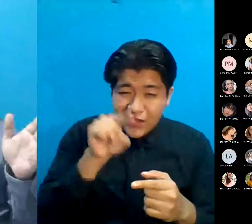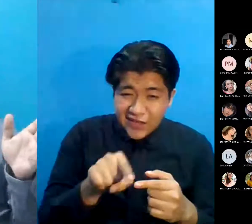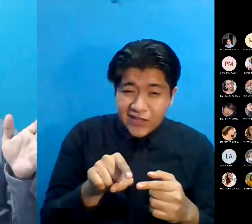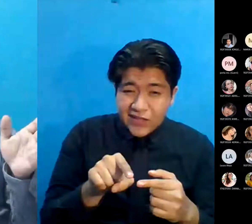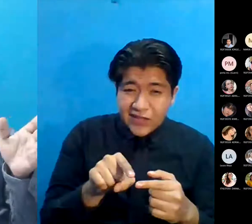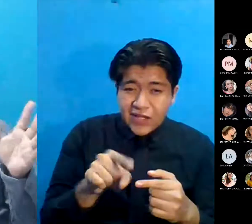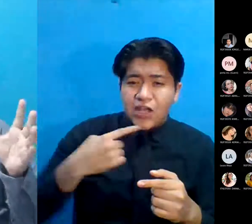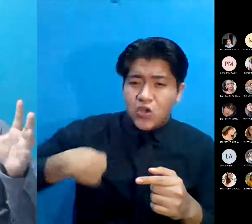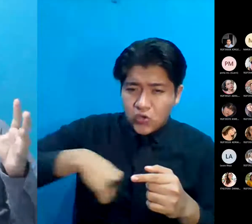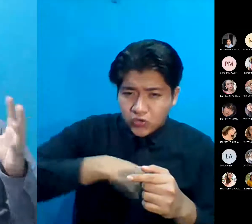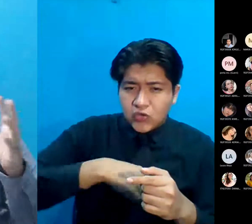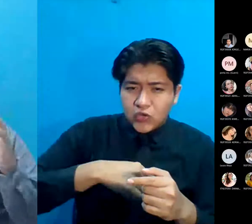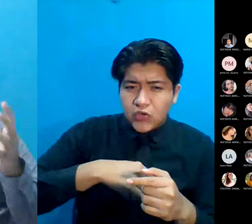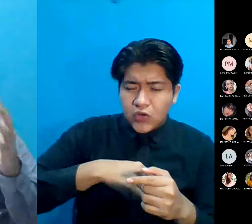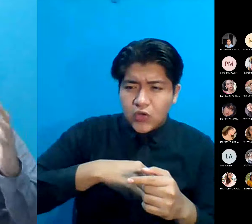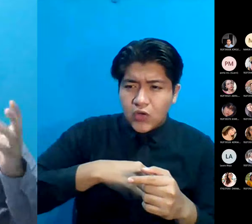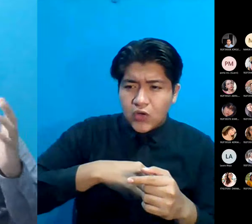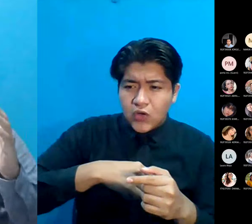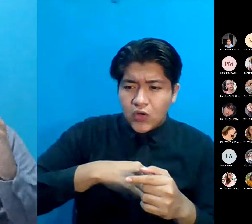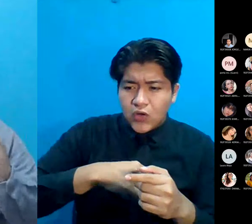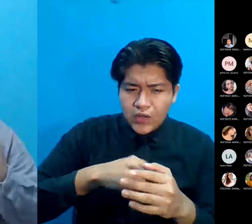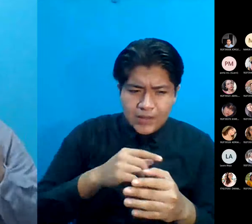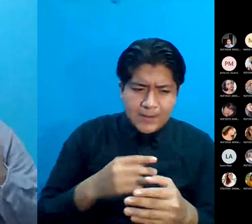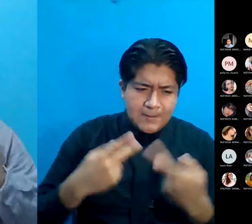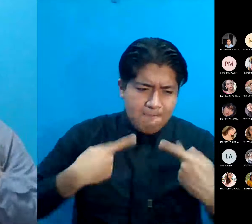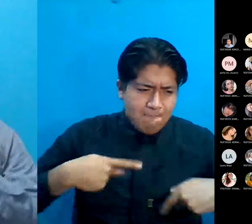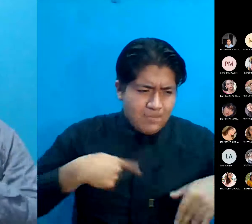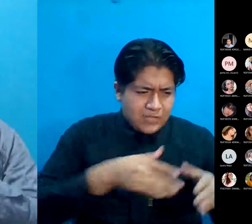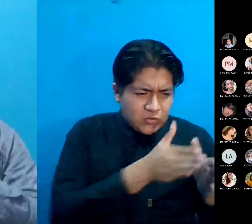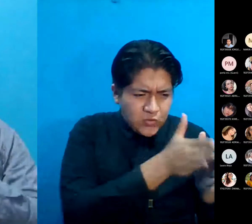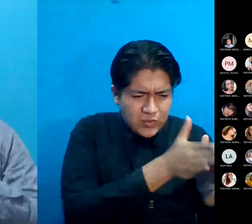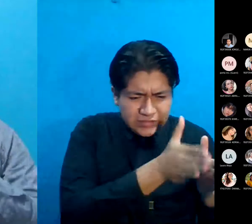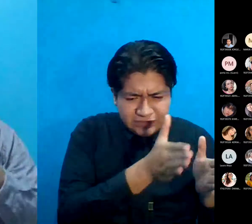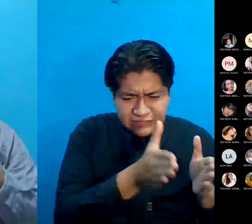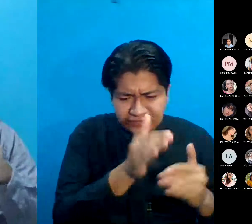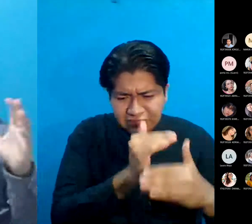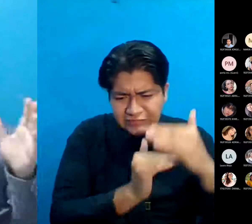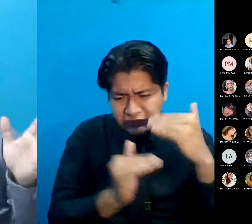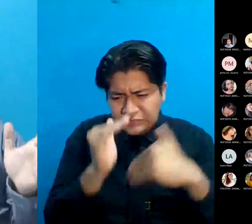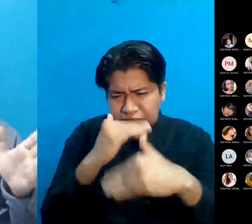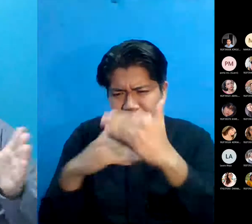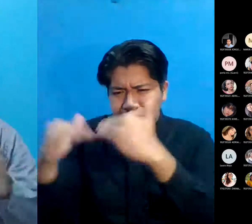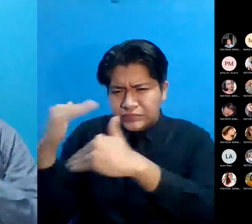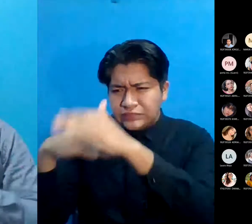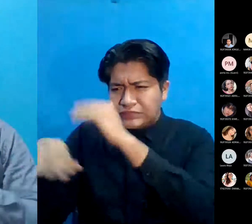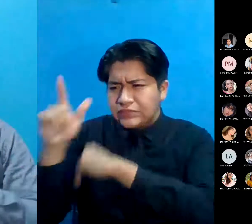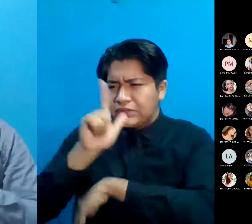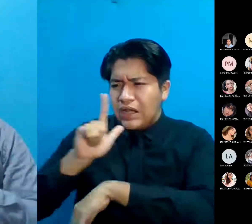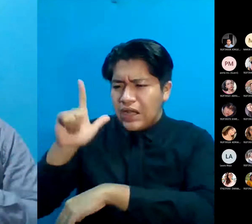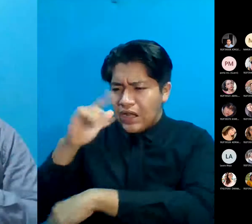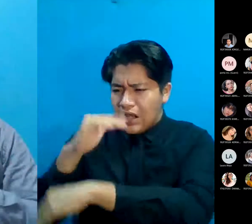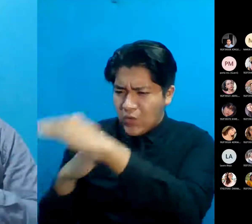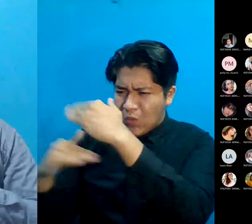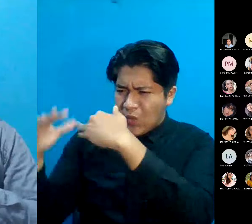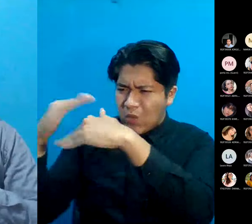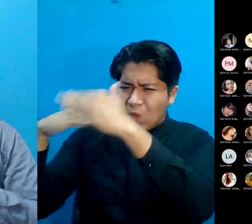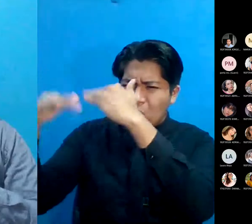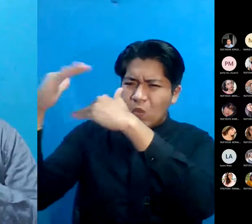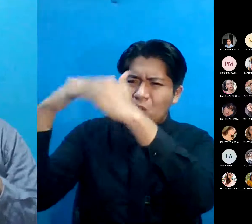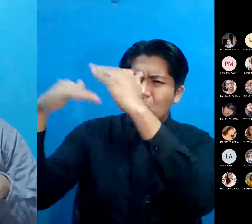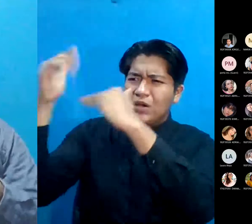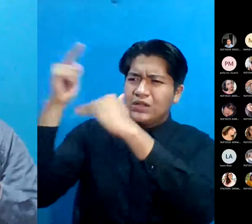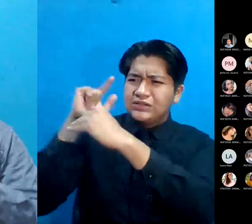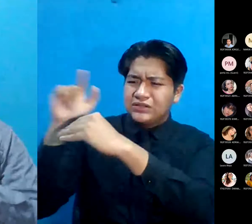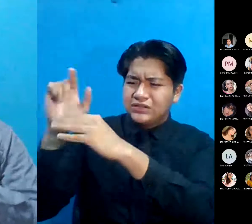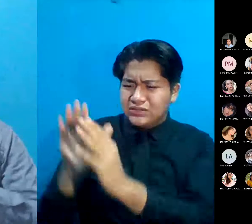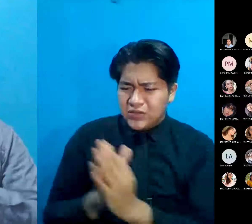hemos podido ver cómo evoluciona la misma lengua a través de diferentes documentos